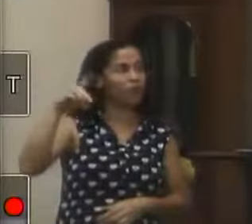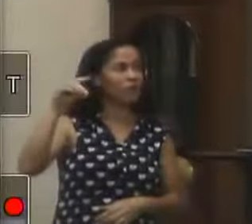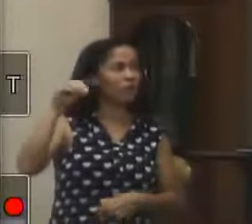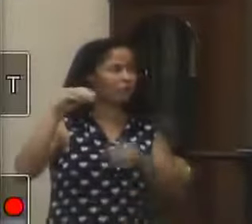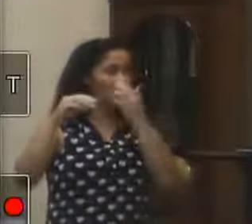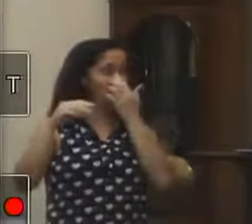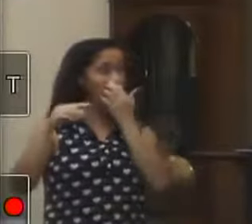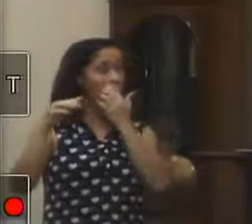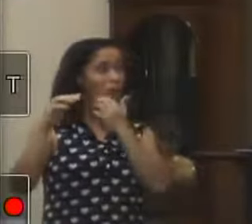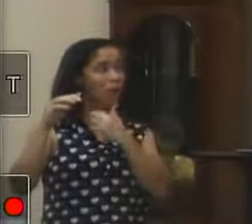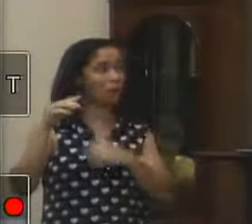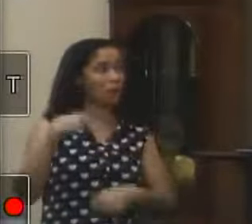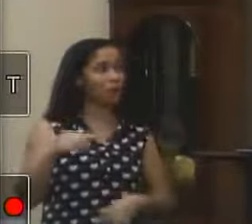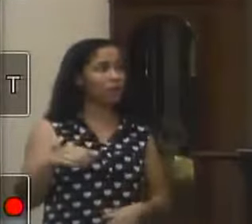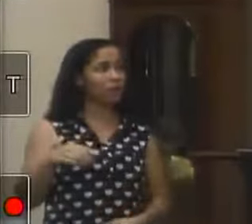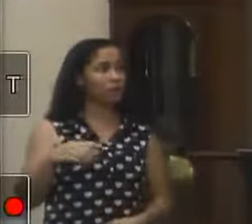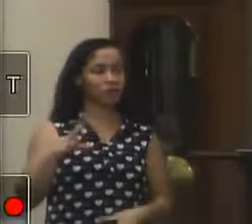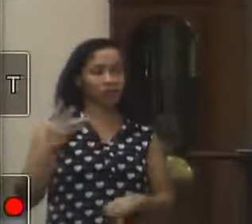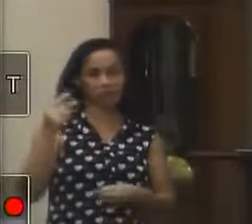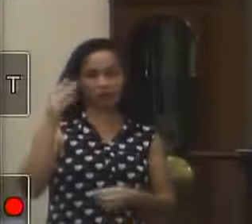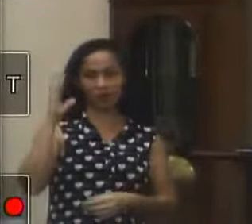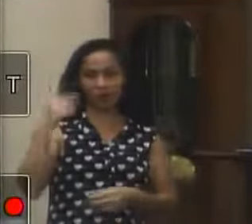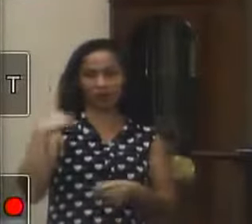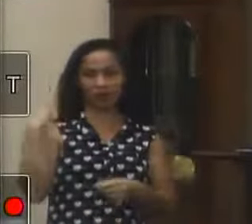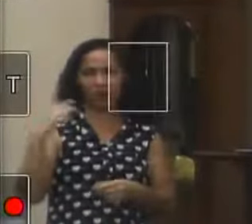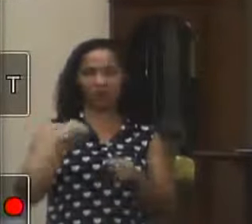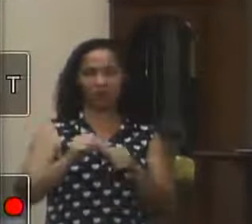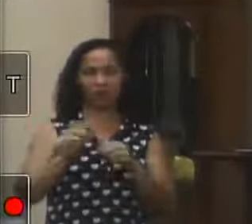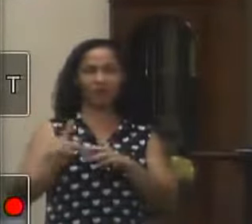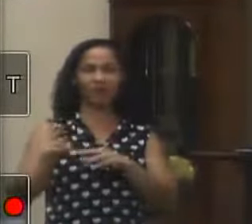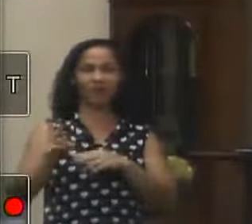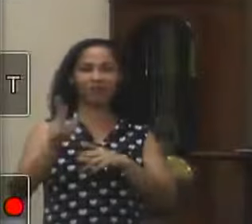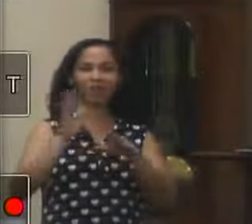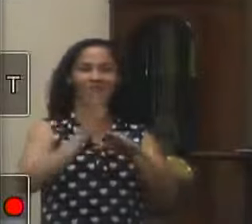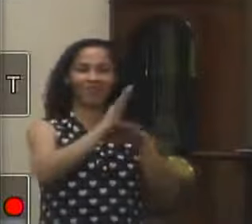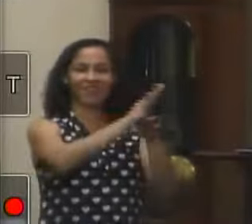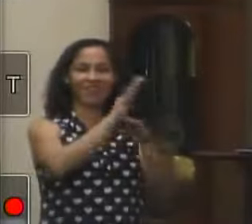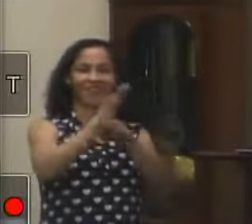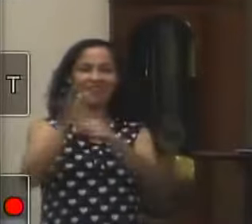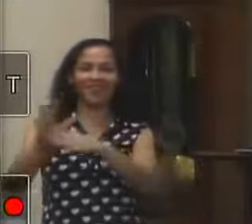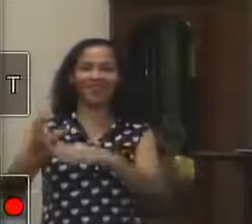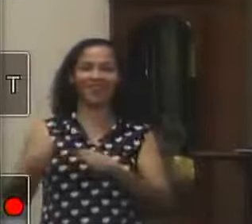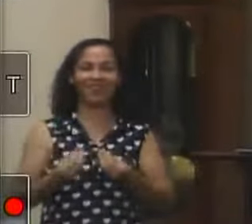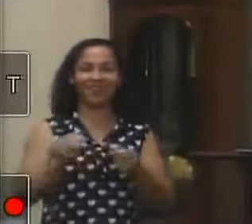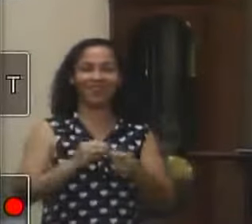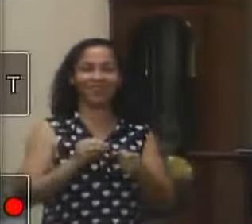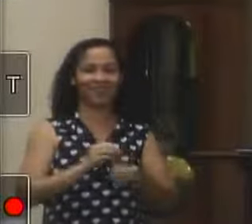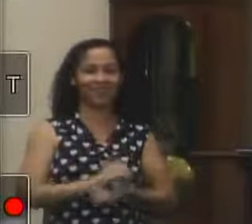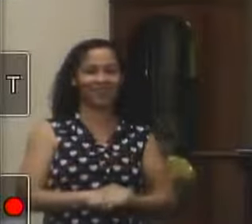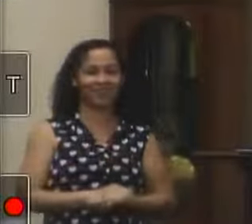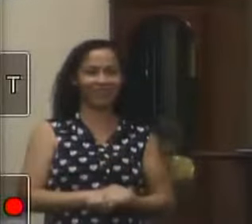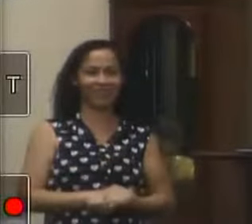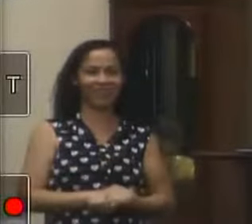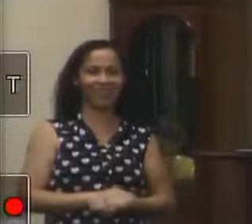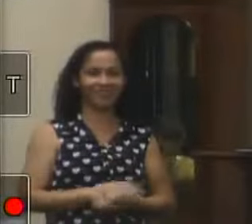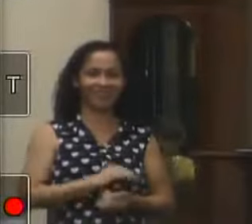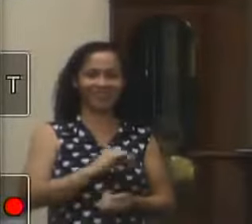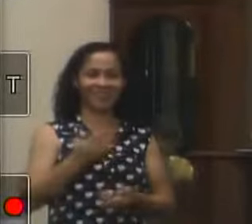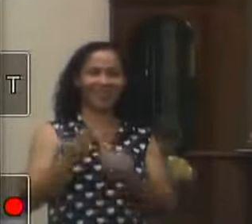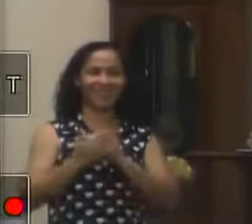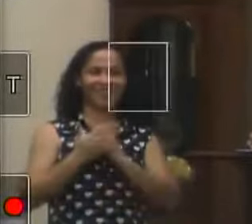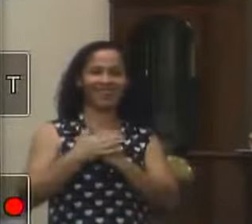está atendendo a maioria dos vereadores, todos os vereadores, faz uma coisa, não, eu sei que não tem como fazer tudo, mas ele me atendendo, ajudando eu a fazer